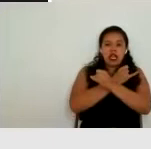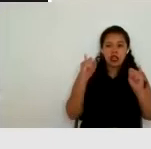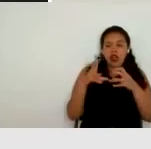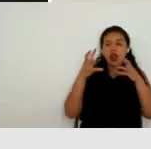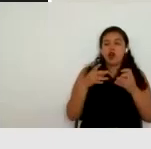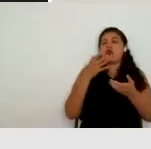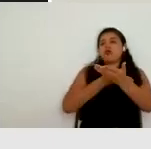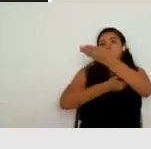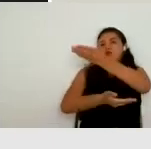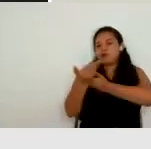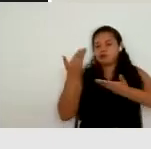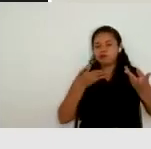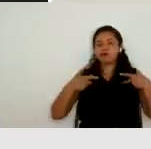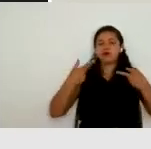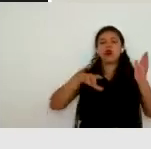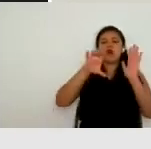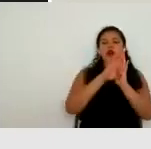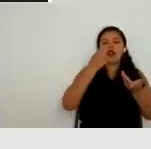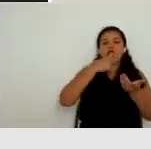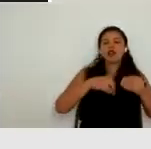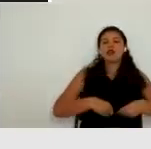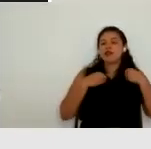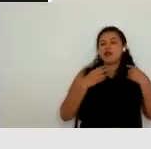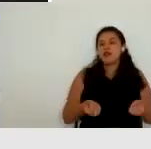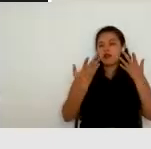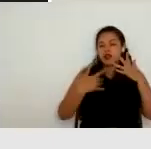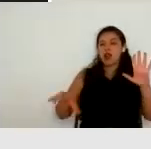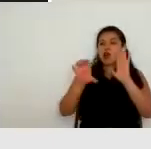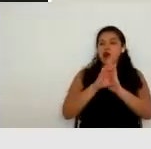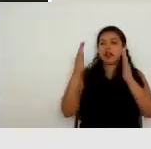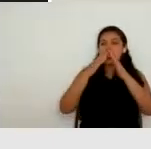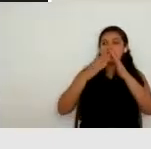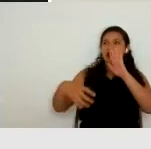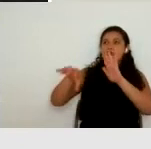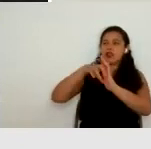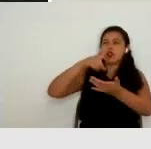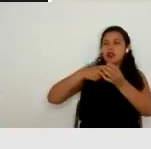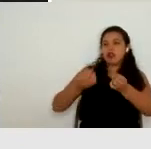dormitorio el total de habitaciones en la vivienda